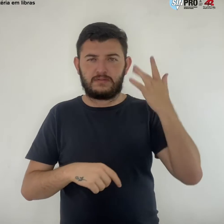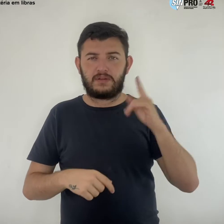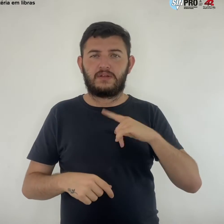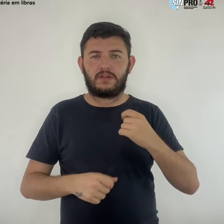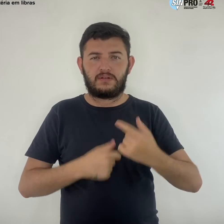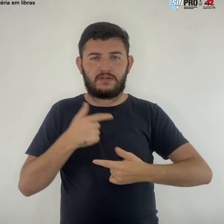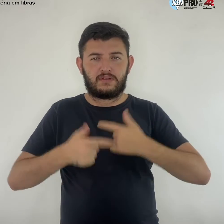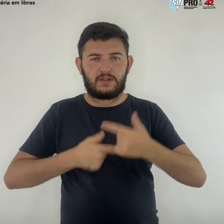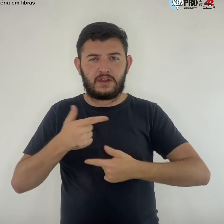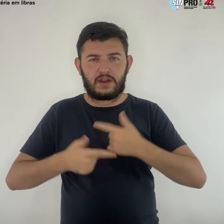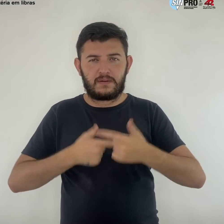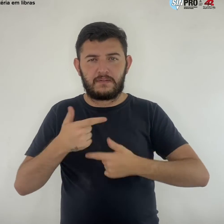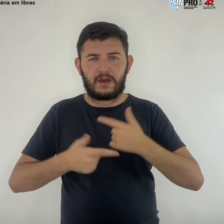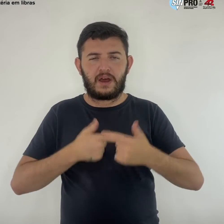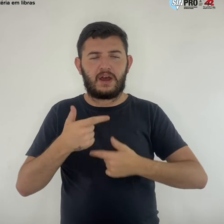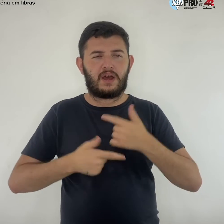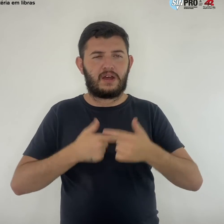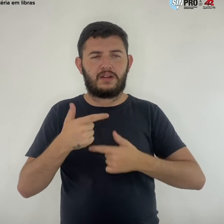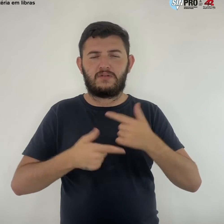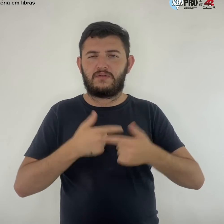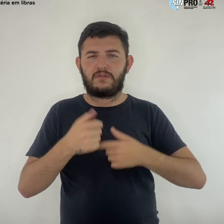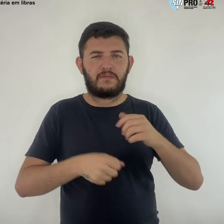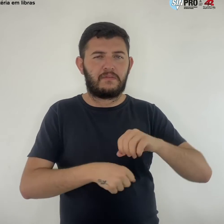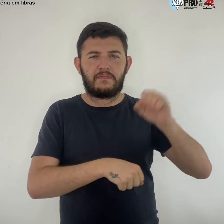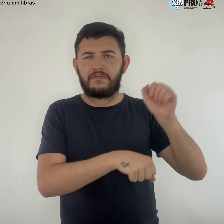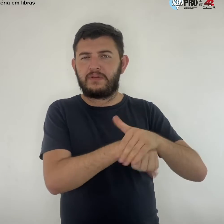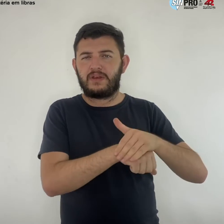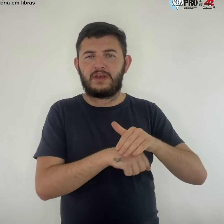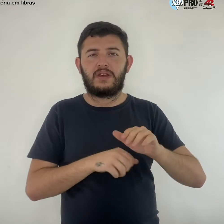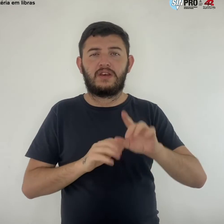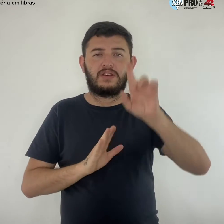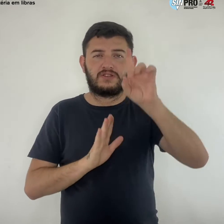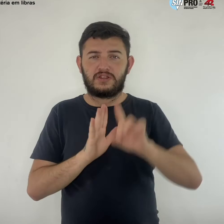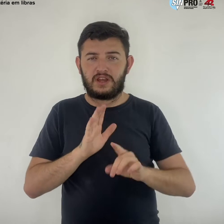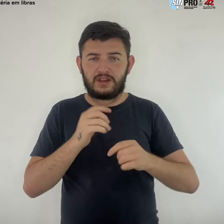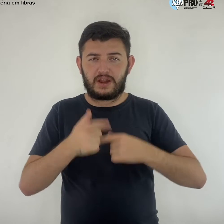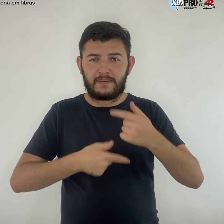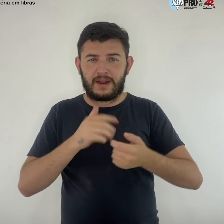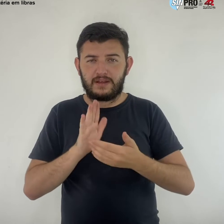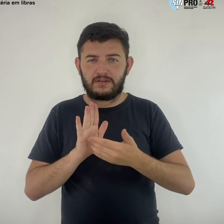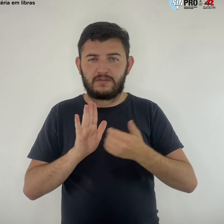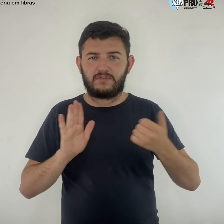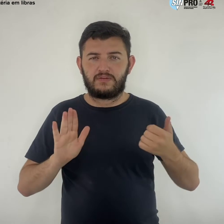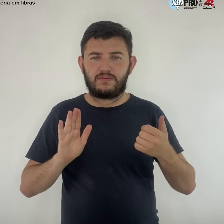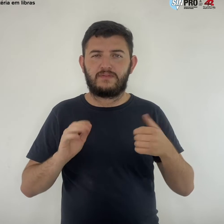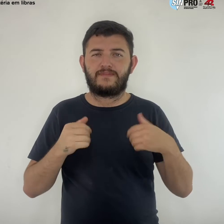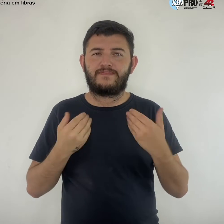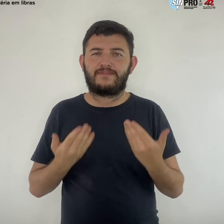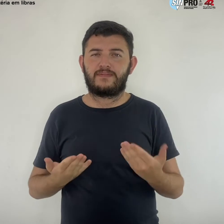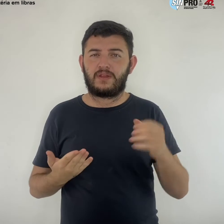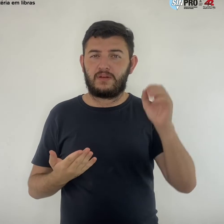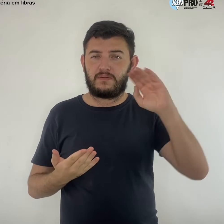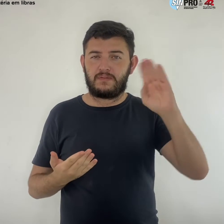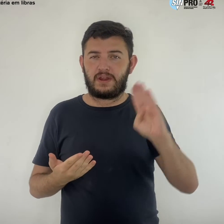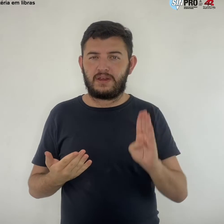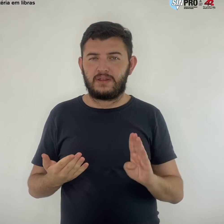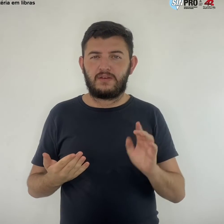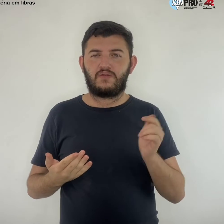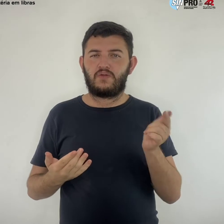com trabalhos precarizados, sem um mínimo de direitos trabalhistas. O Brasil conseguiu a